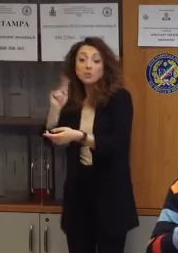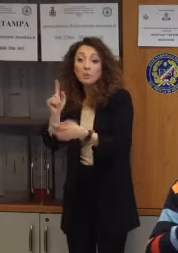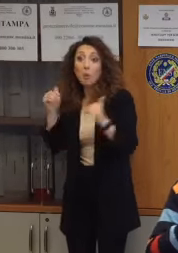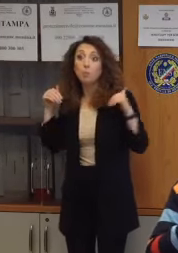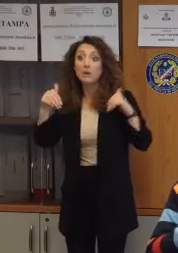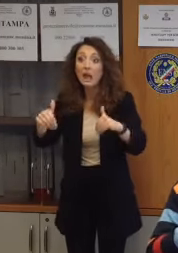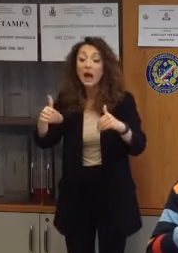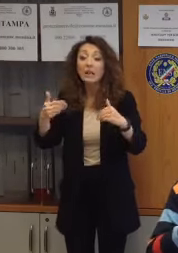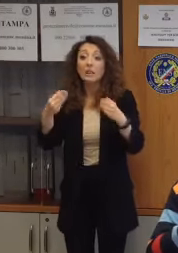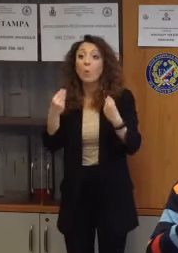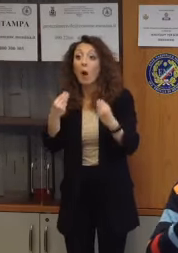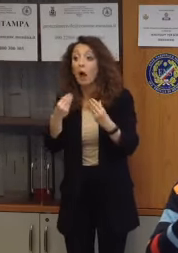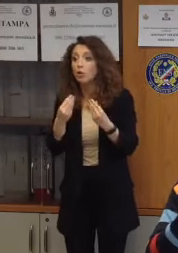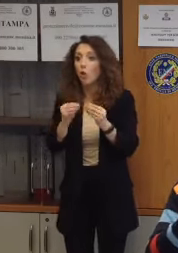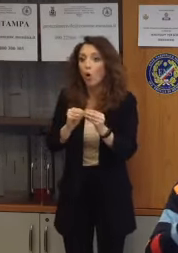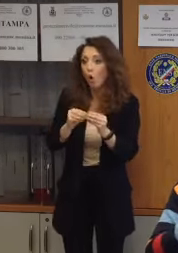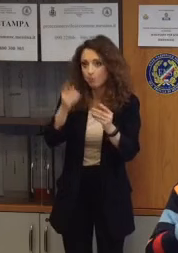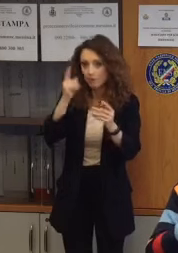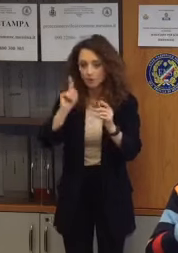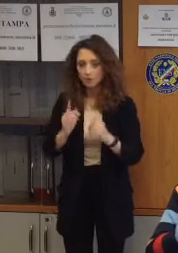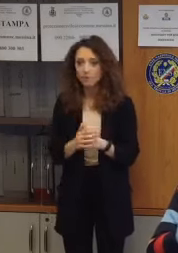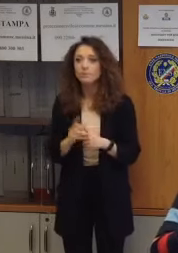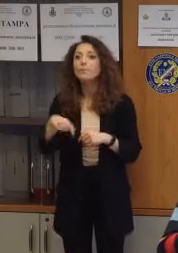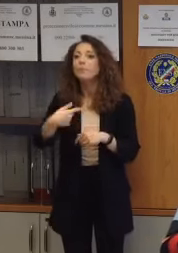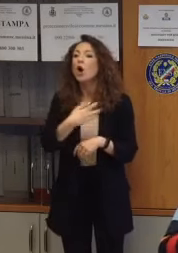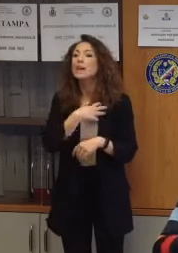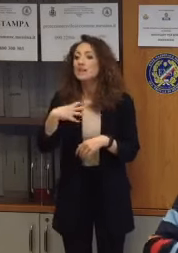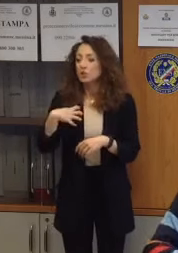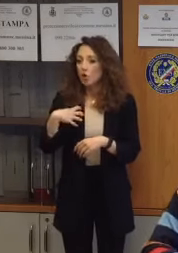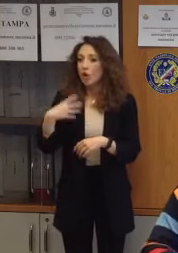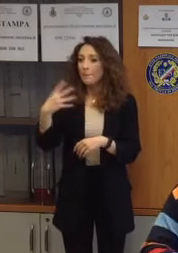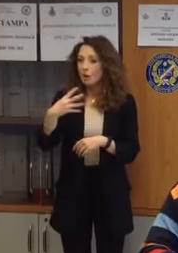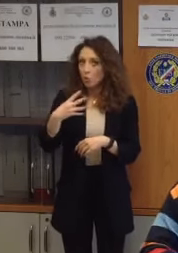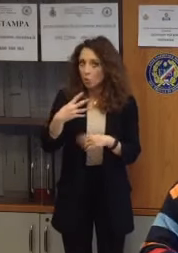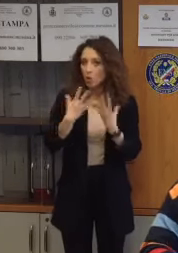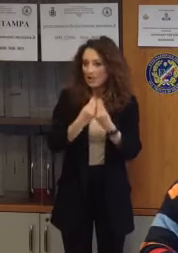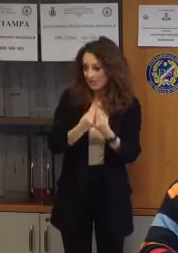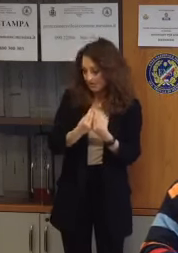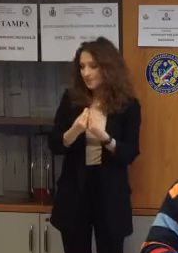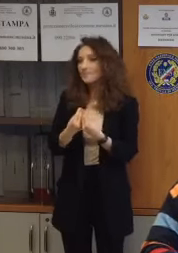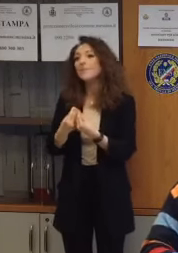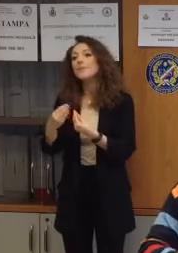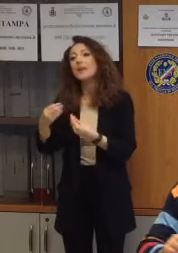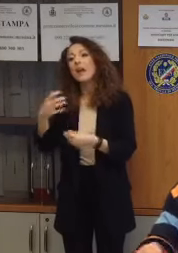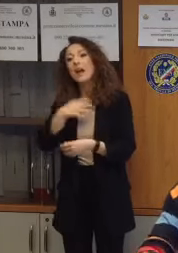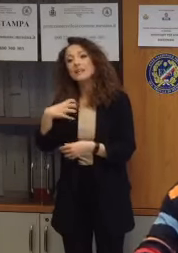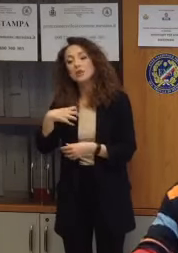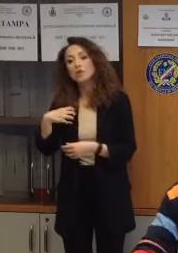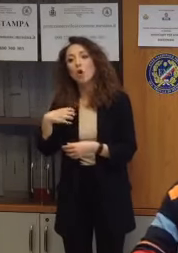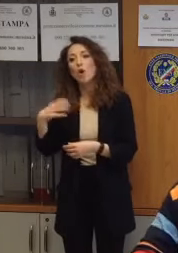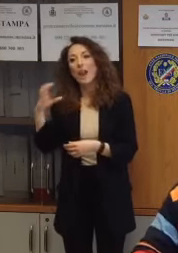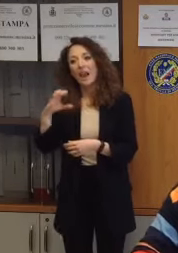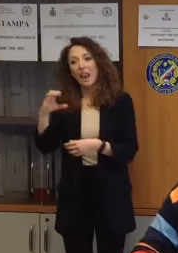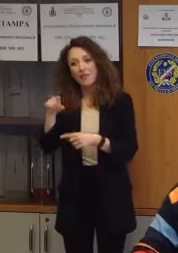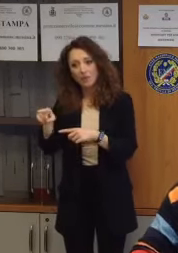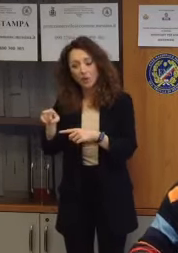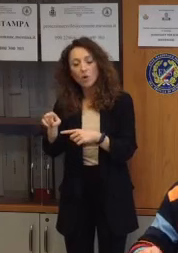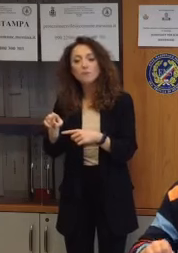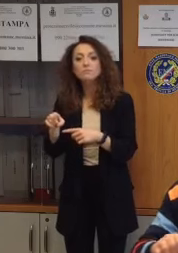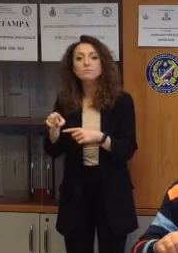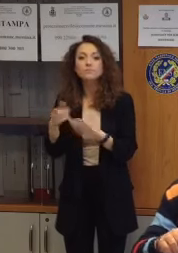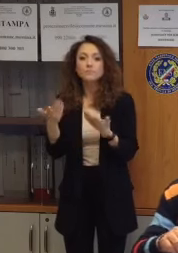con l'assessore Minutoli e con l'assessore Calafiore affronteremo da un lato quelle che sono le situazioni, le